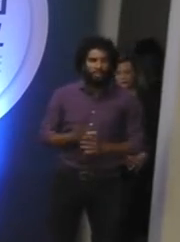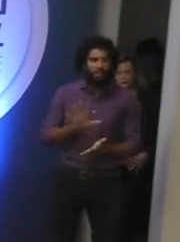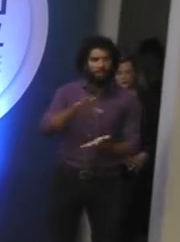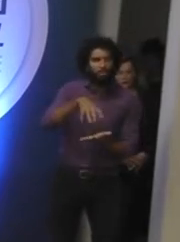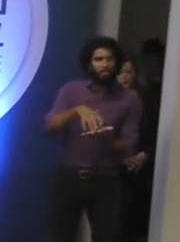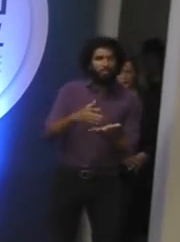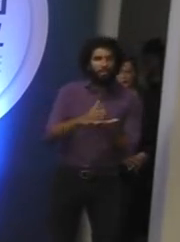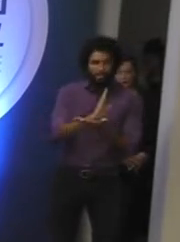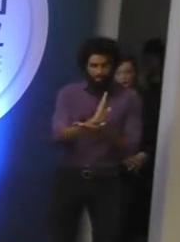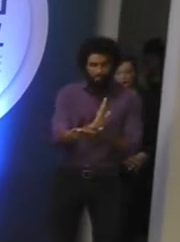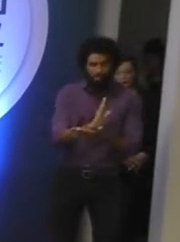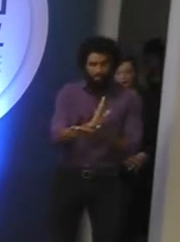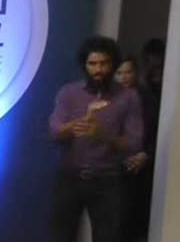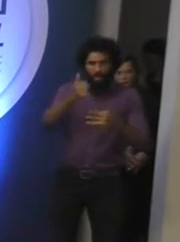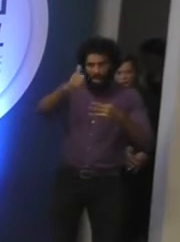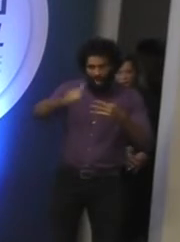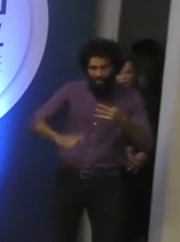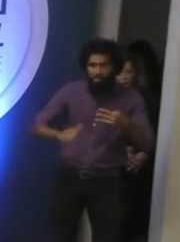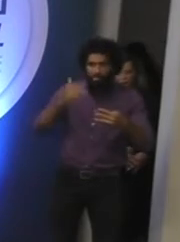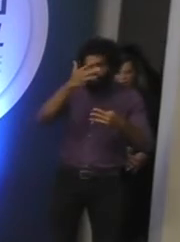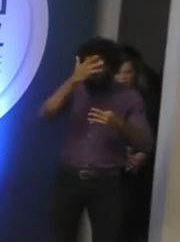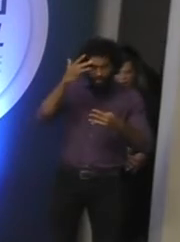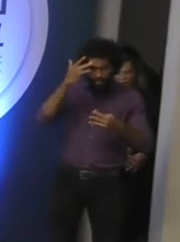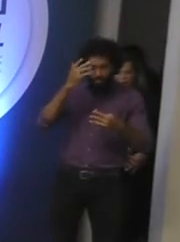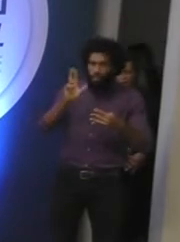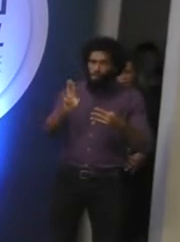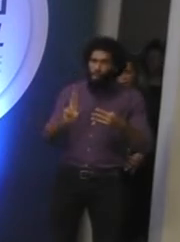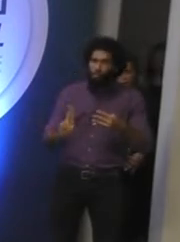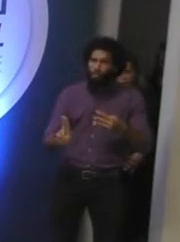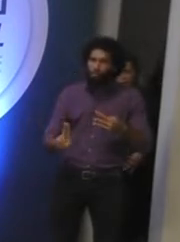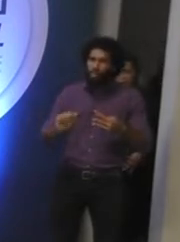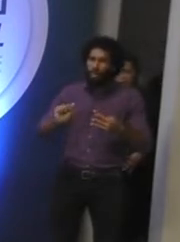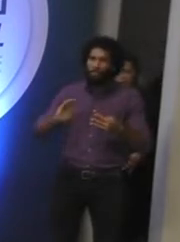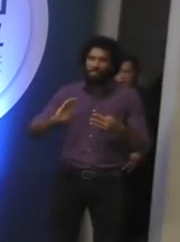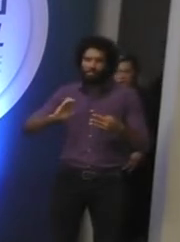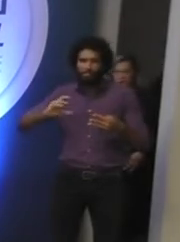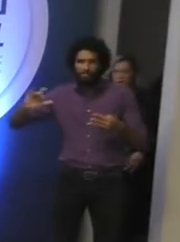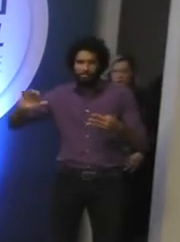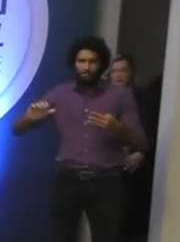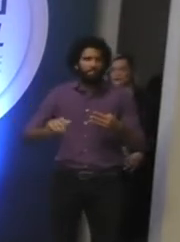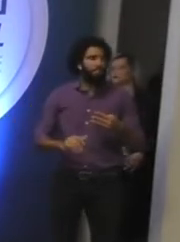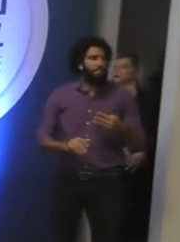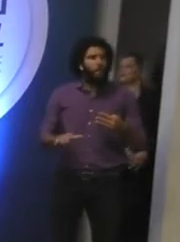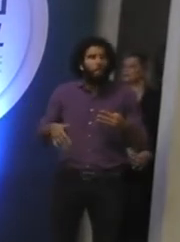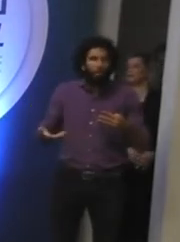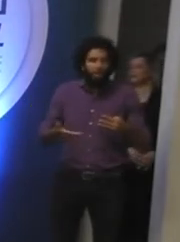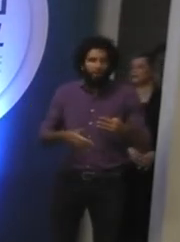as três melhores na avaliação do consumidor por ordem alfabética são...